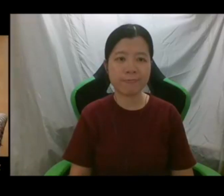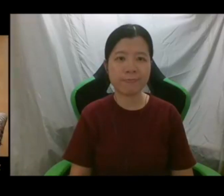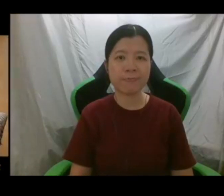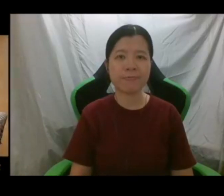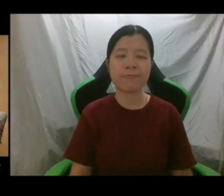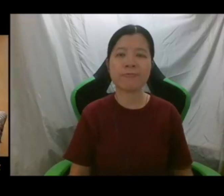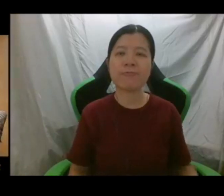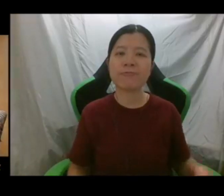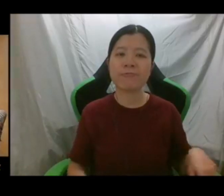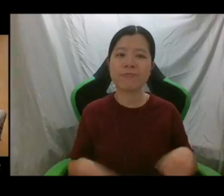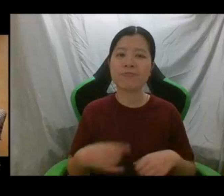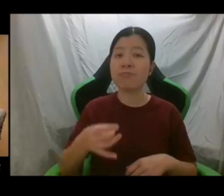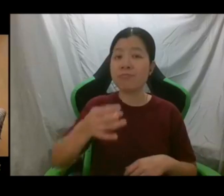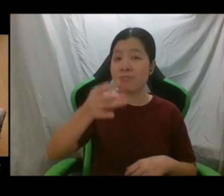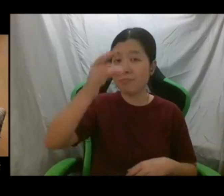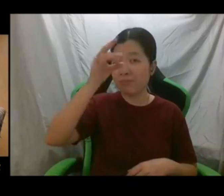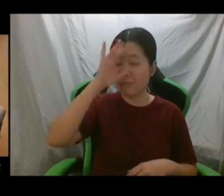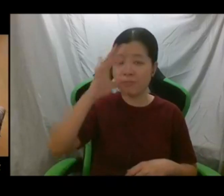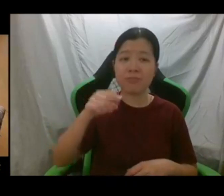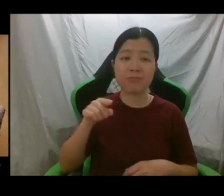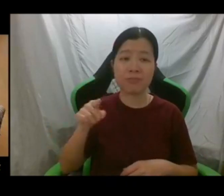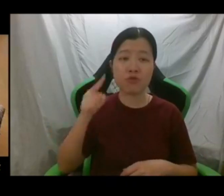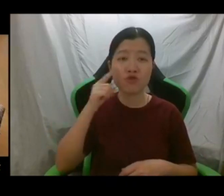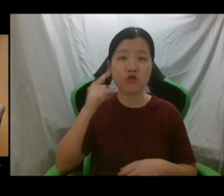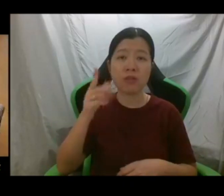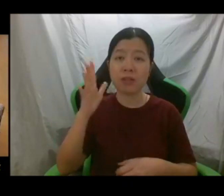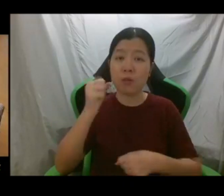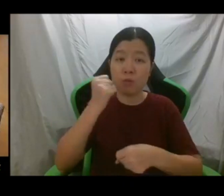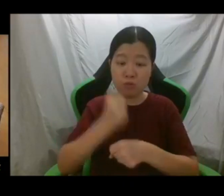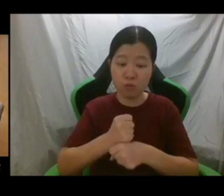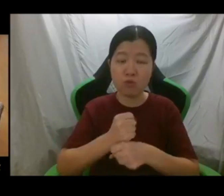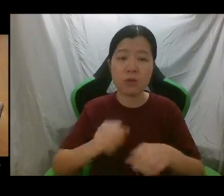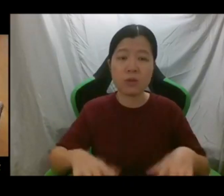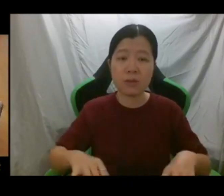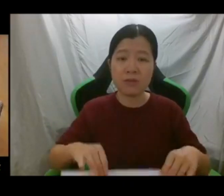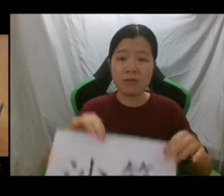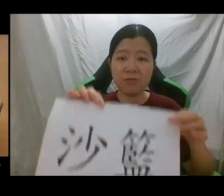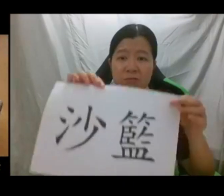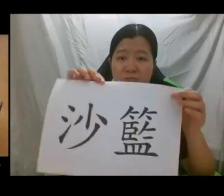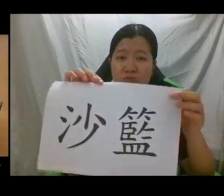原來要人手製作一件沙欖，一啲都唔容易㗎。